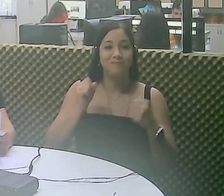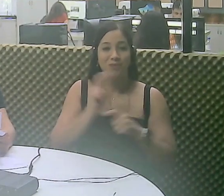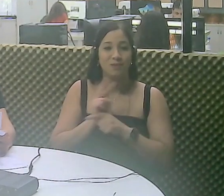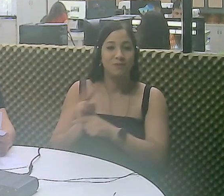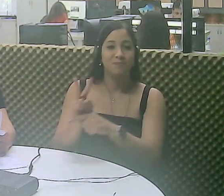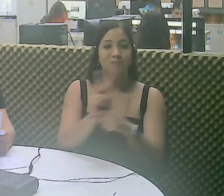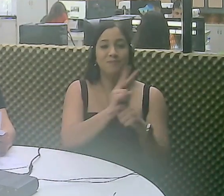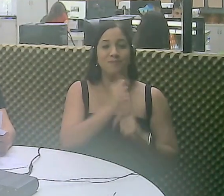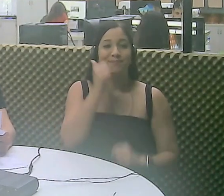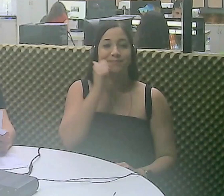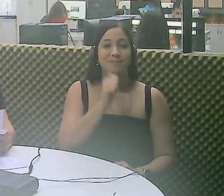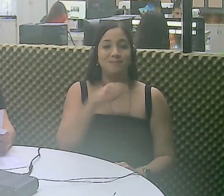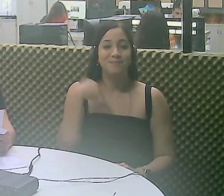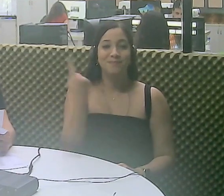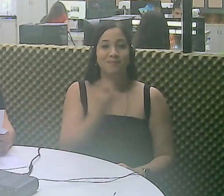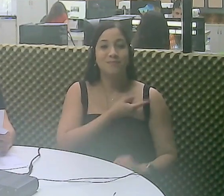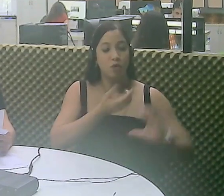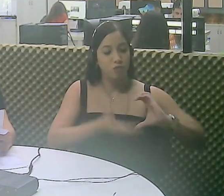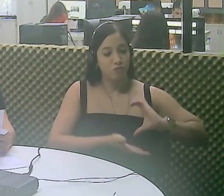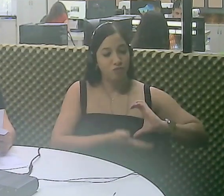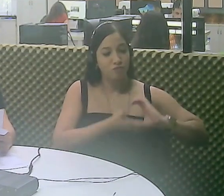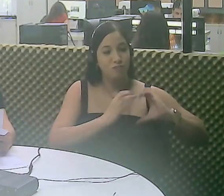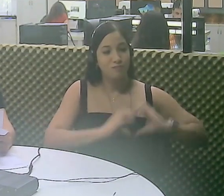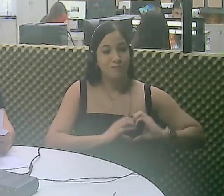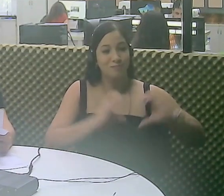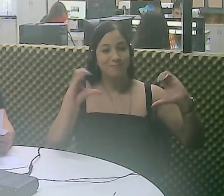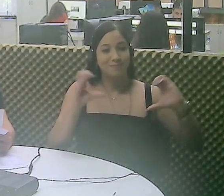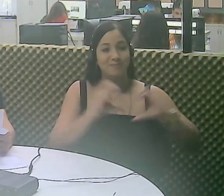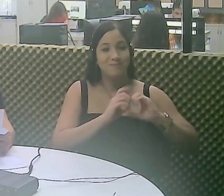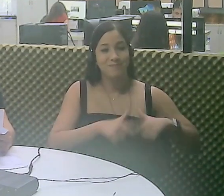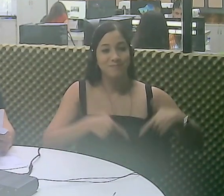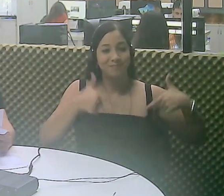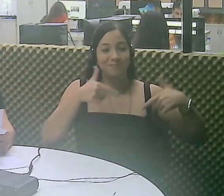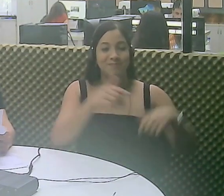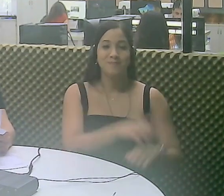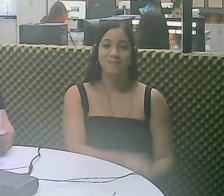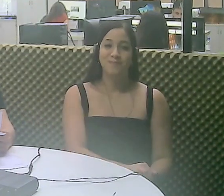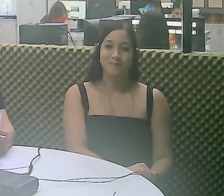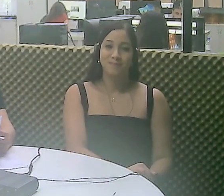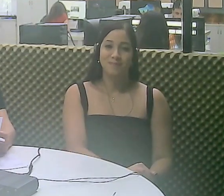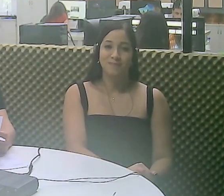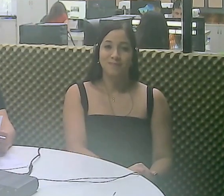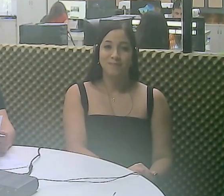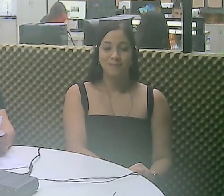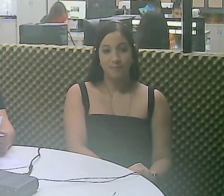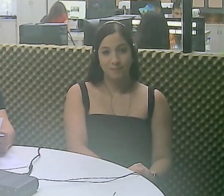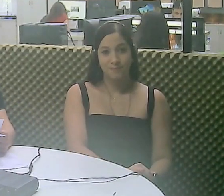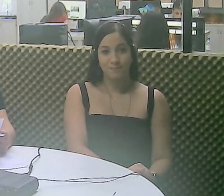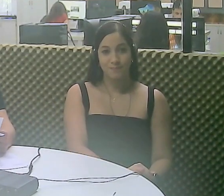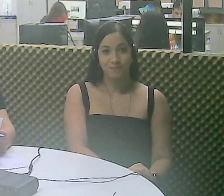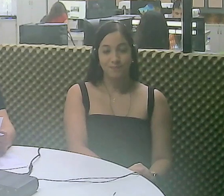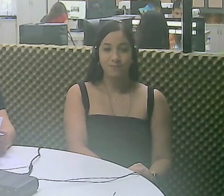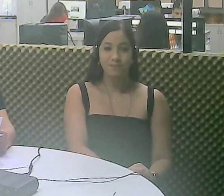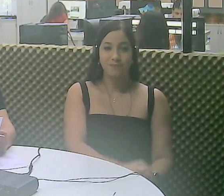tá enorme, mas cuidar das nossas meninas deixa nosso coração bem grandão.